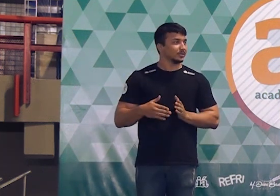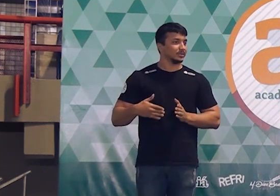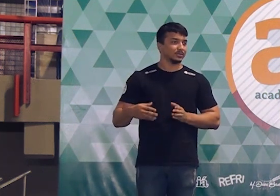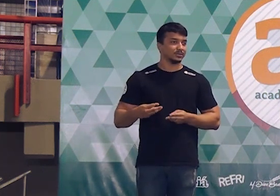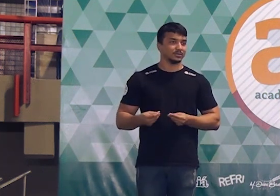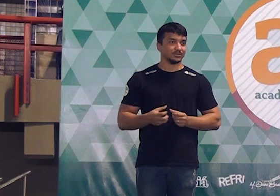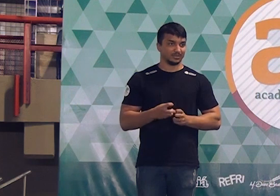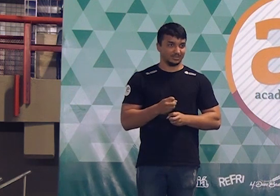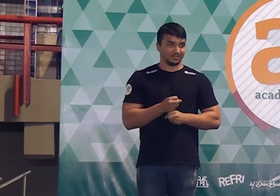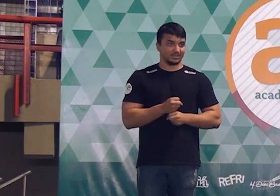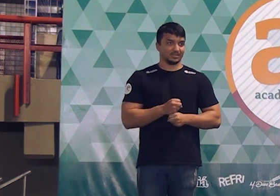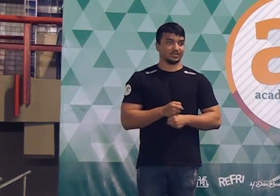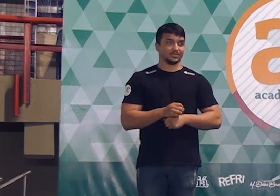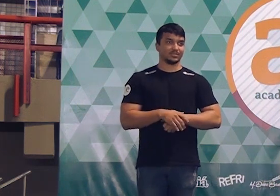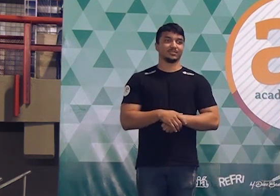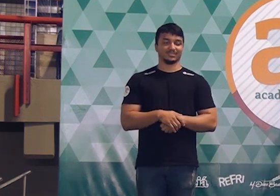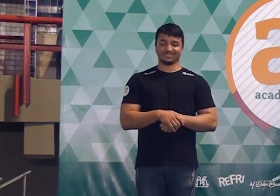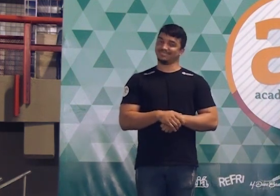É isso?